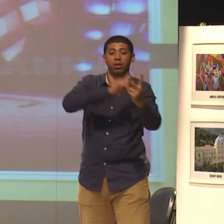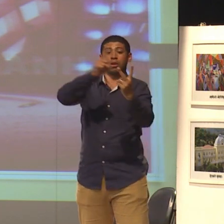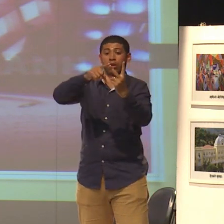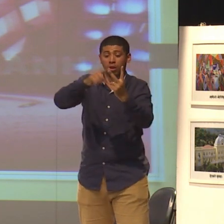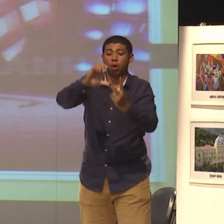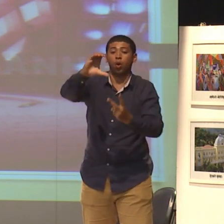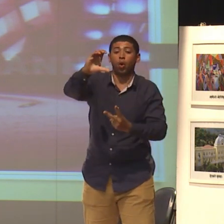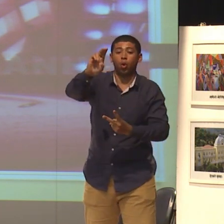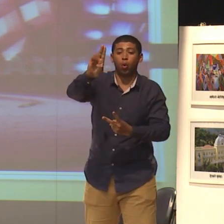material,